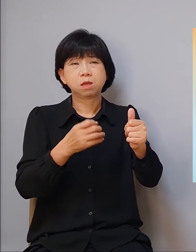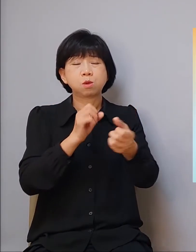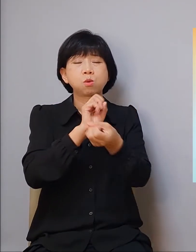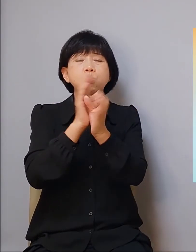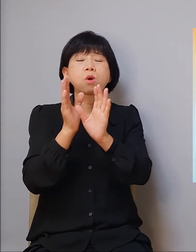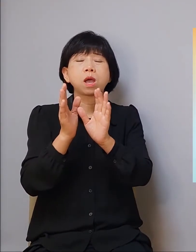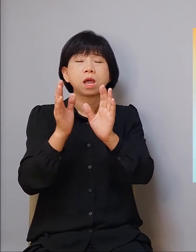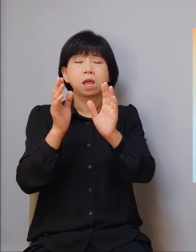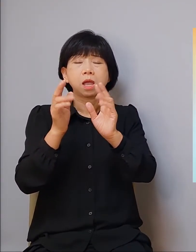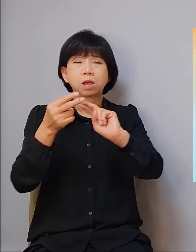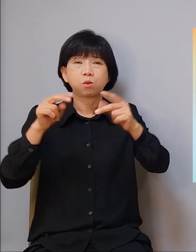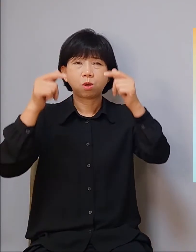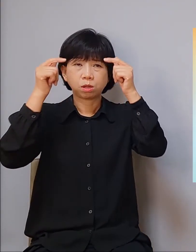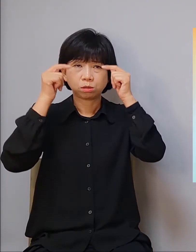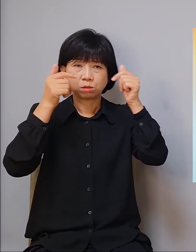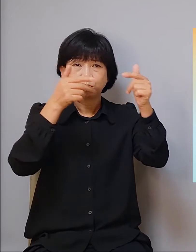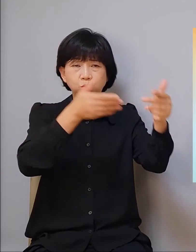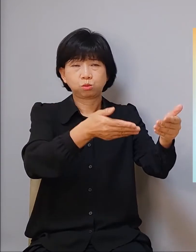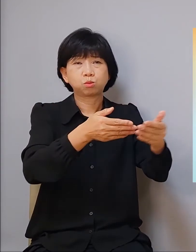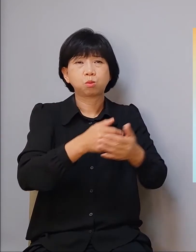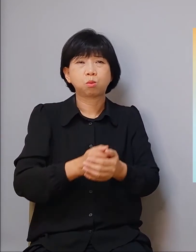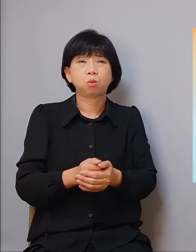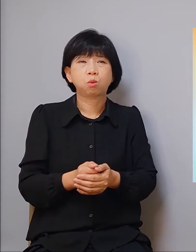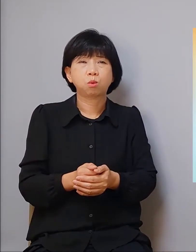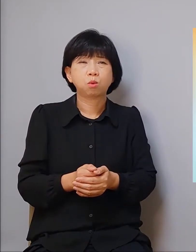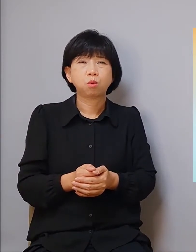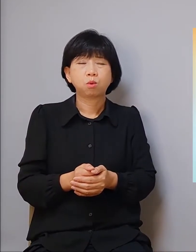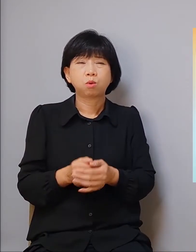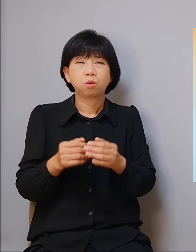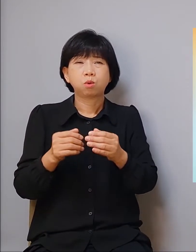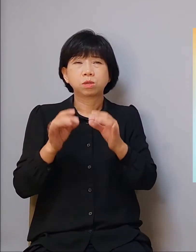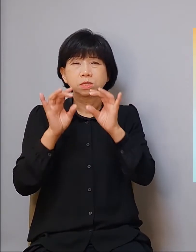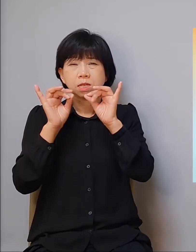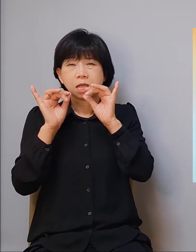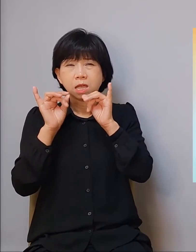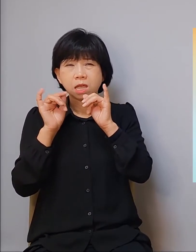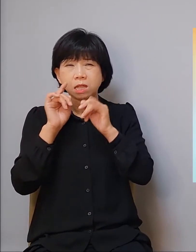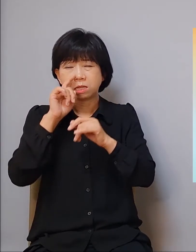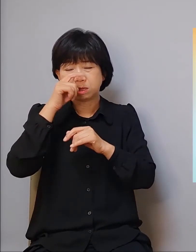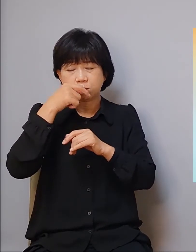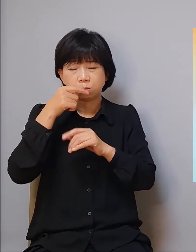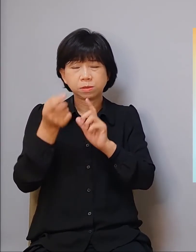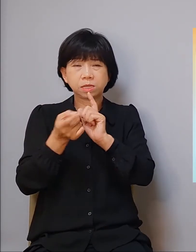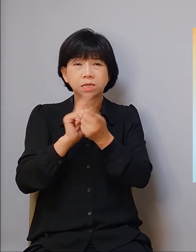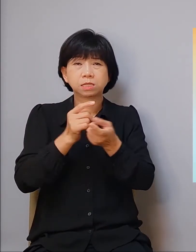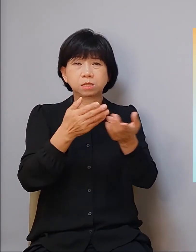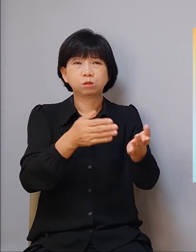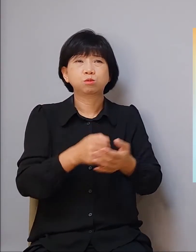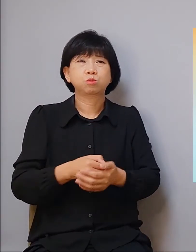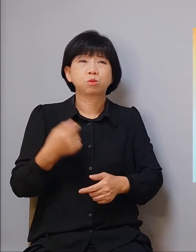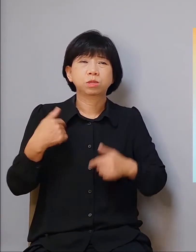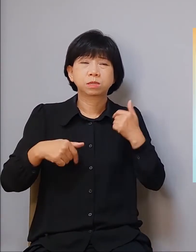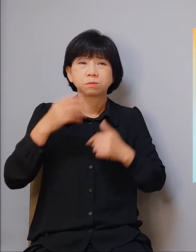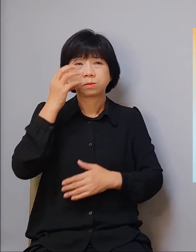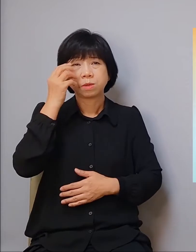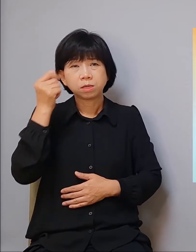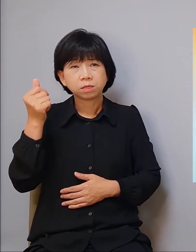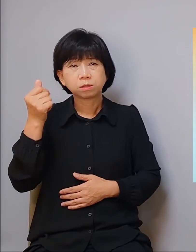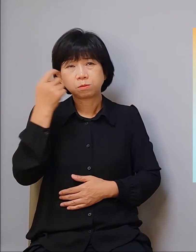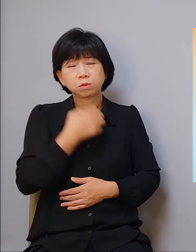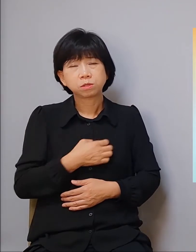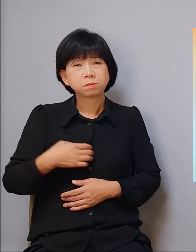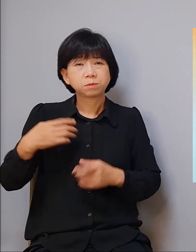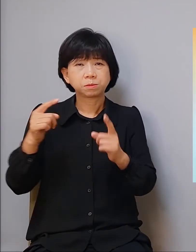화관을 주어 그 죄를 대신하며 기쁨의 기름으로 그 슬픔을 대신하며 찬송의 옷으로